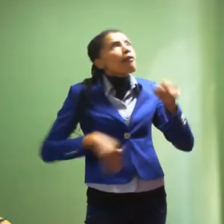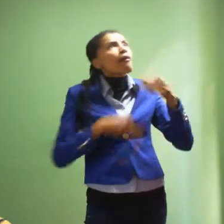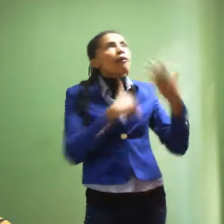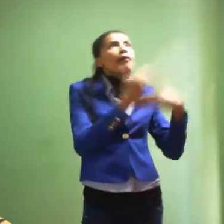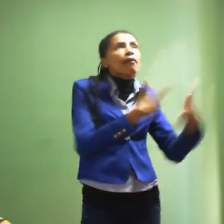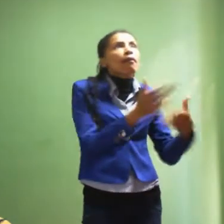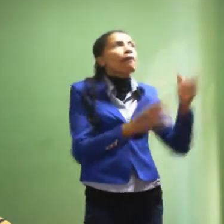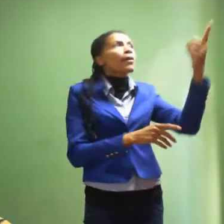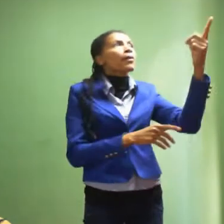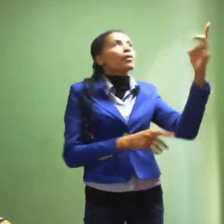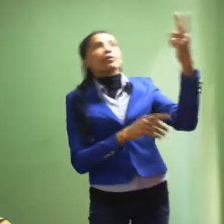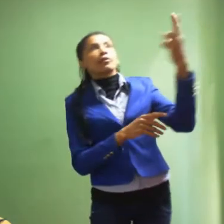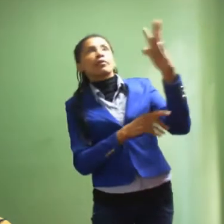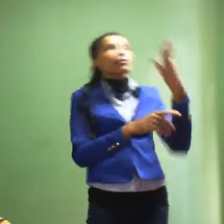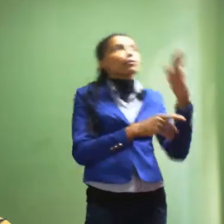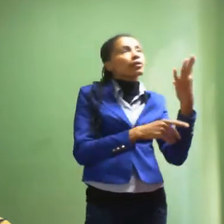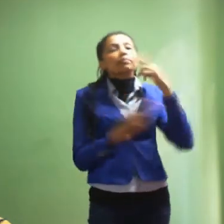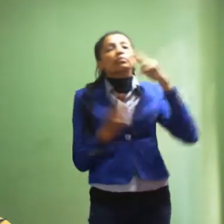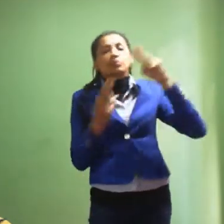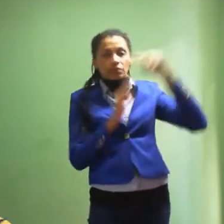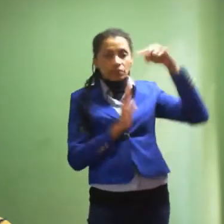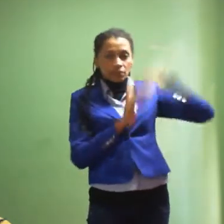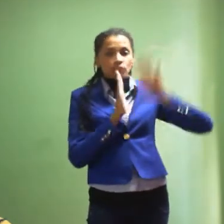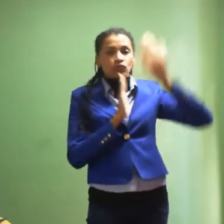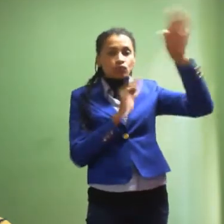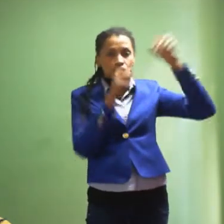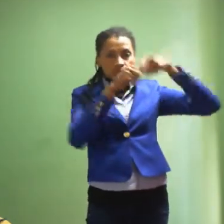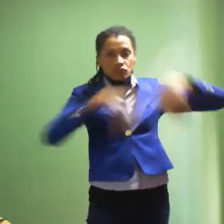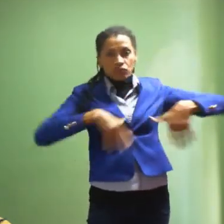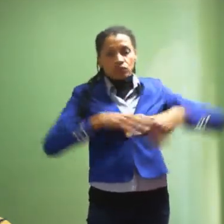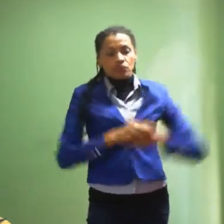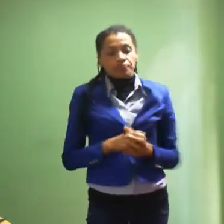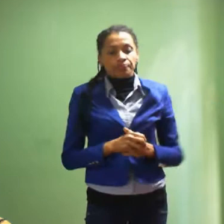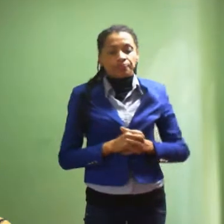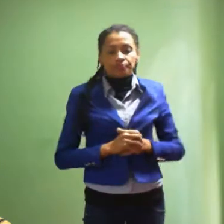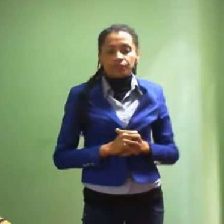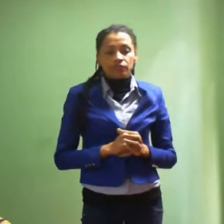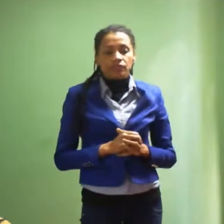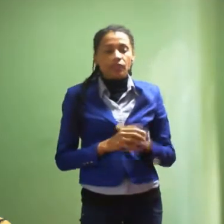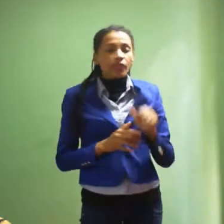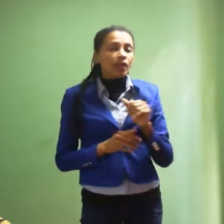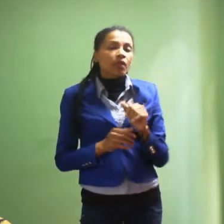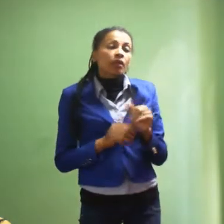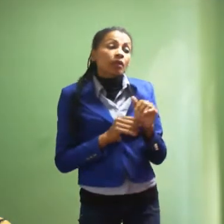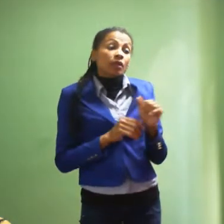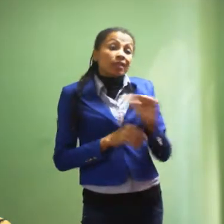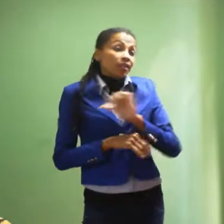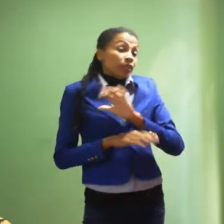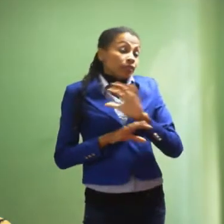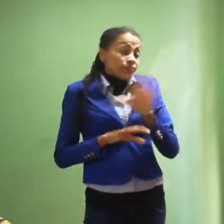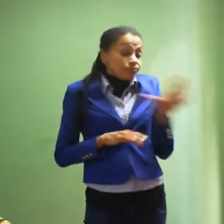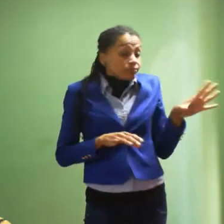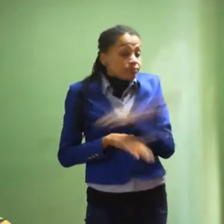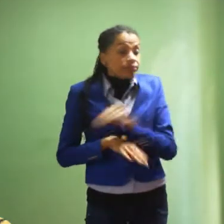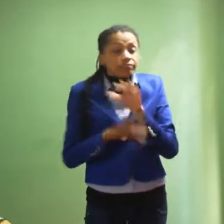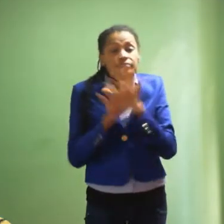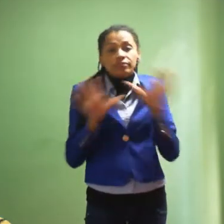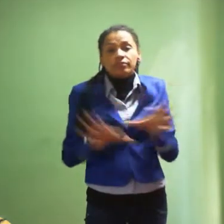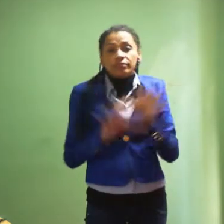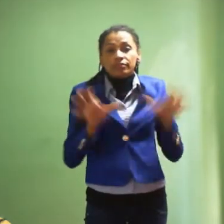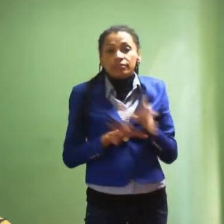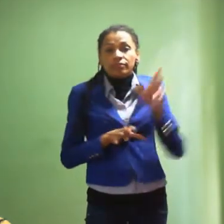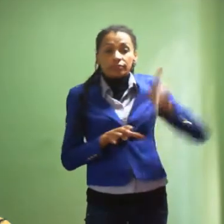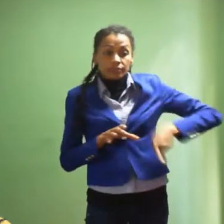a paso porque están conociendo ese guión que está expuesto allí. En todas las actividades escolares es otra forma en la que aparece